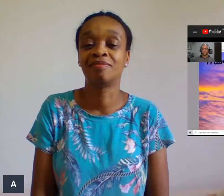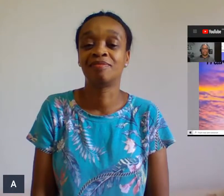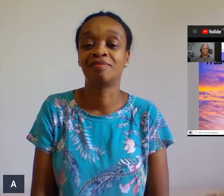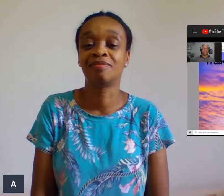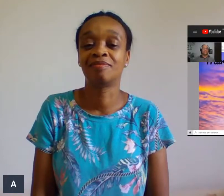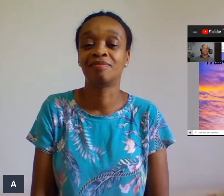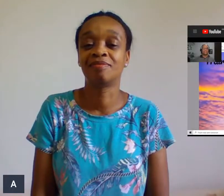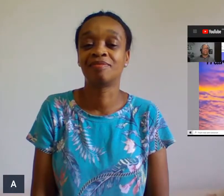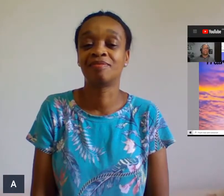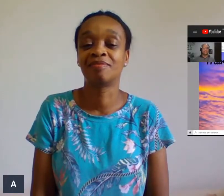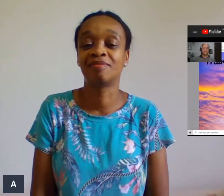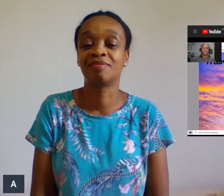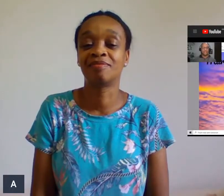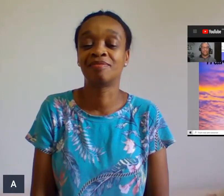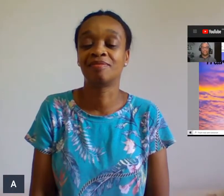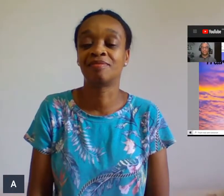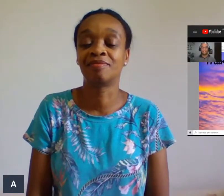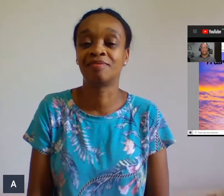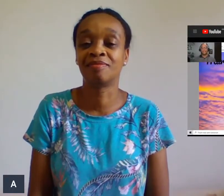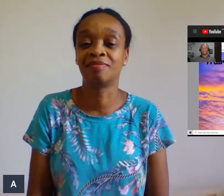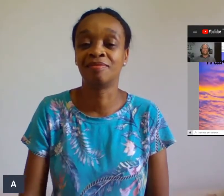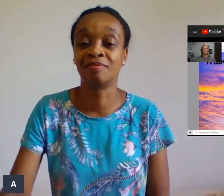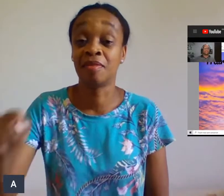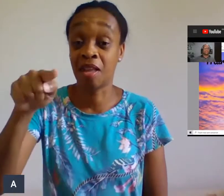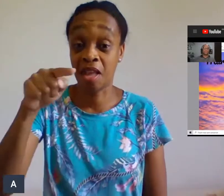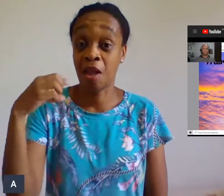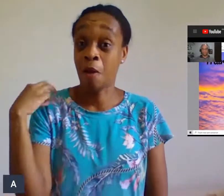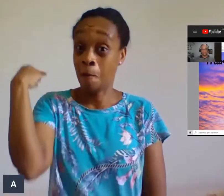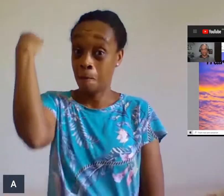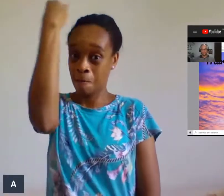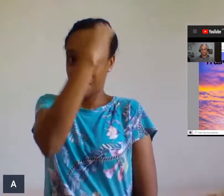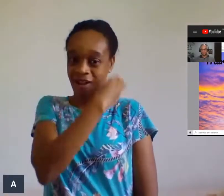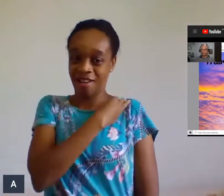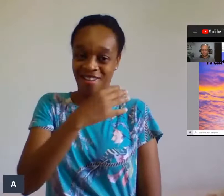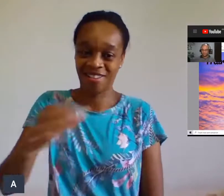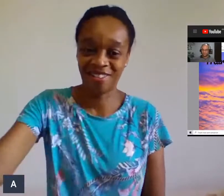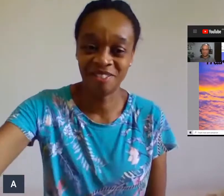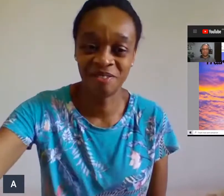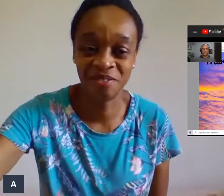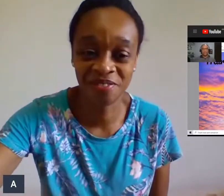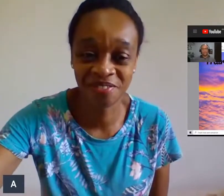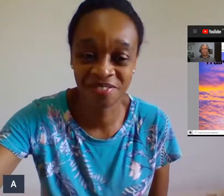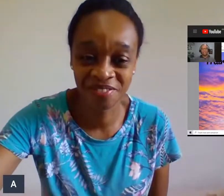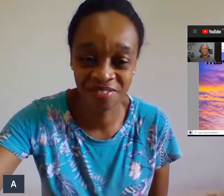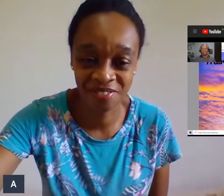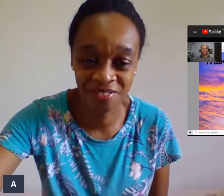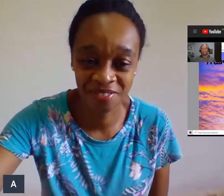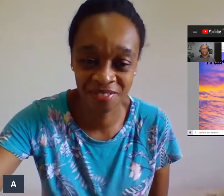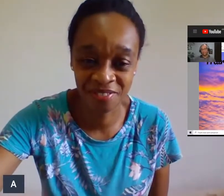começar aqui a falar de Nossa Senhora.